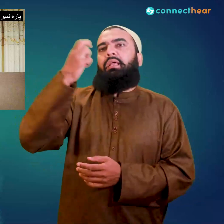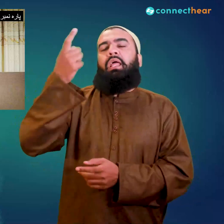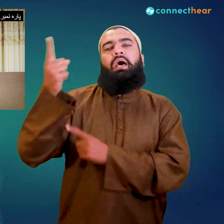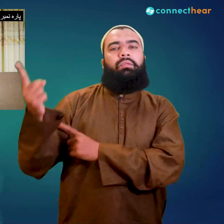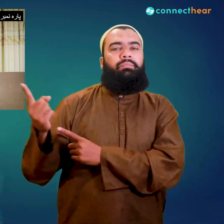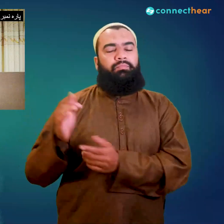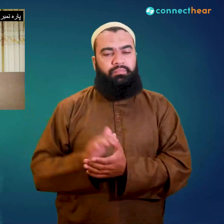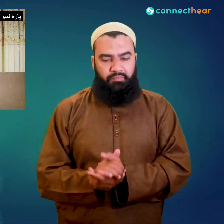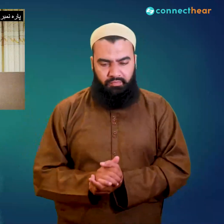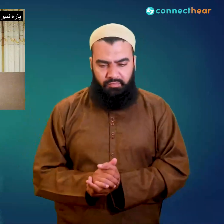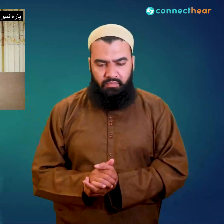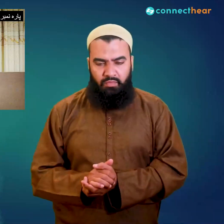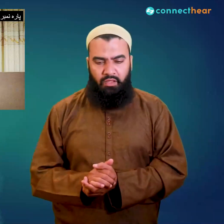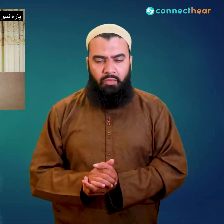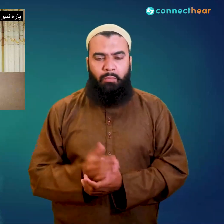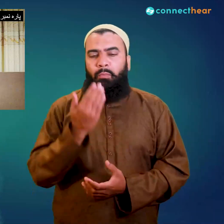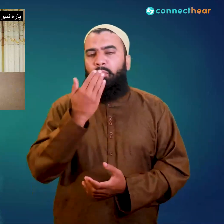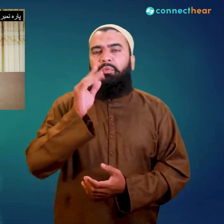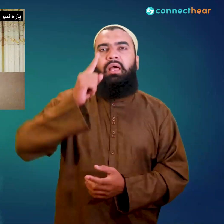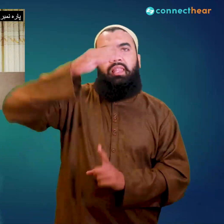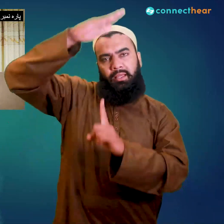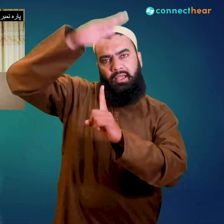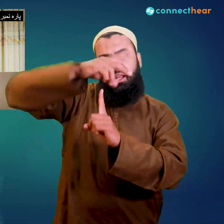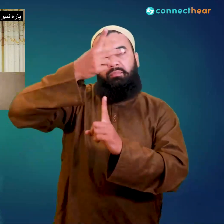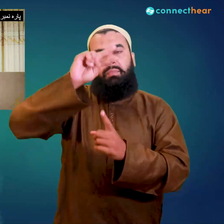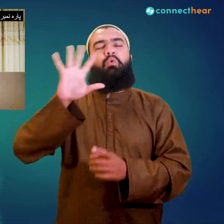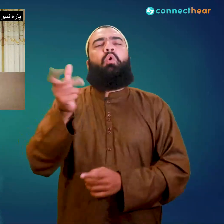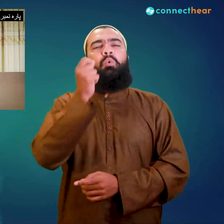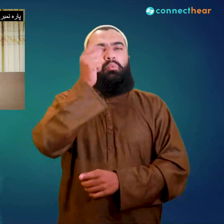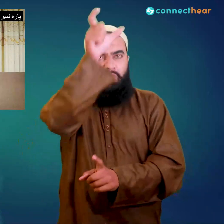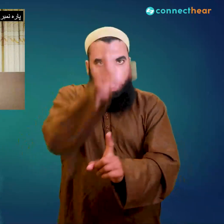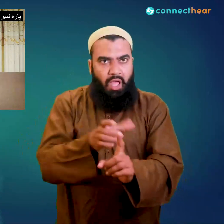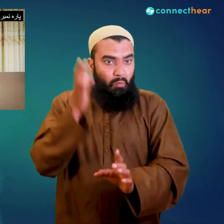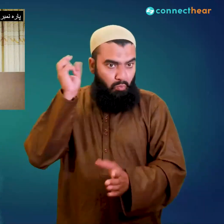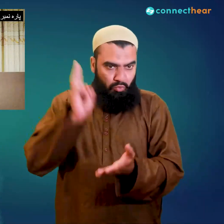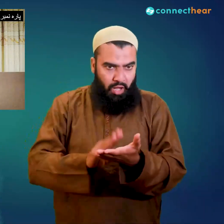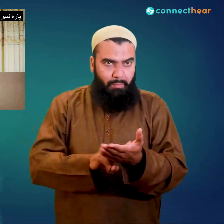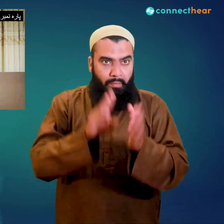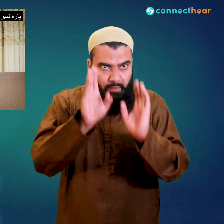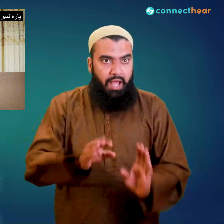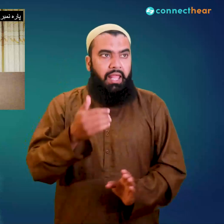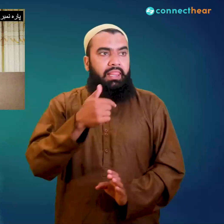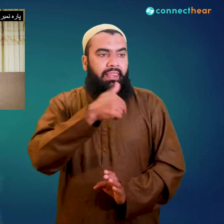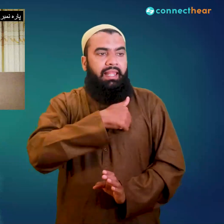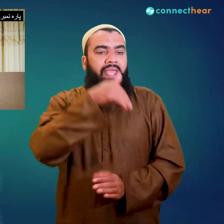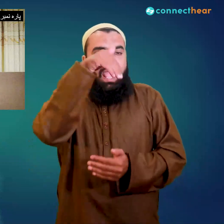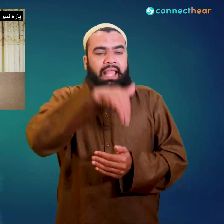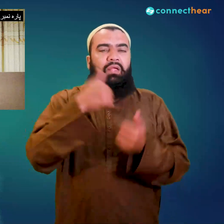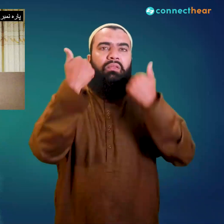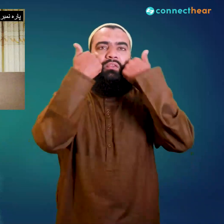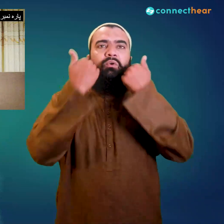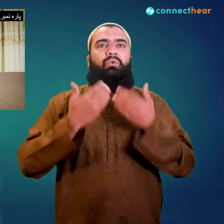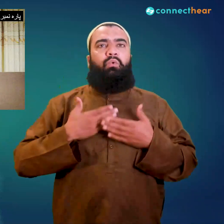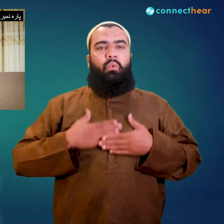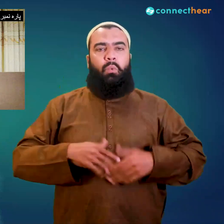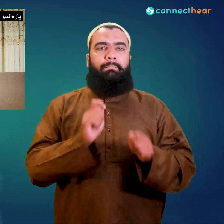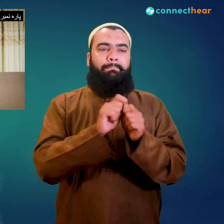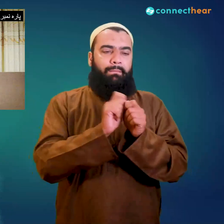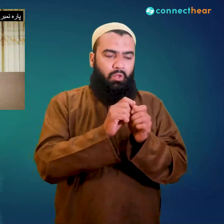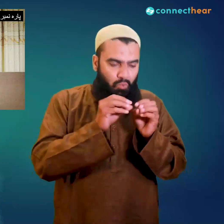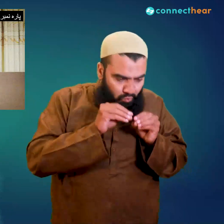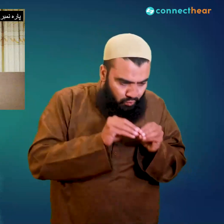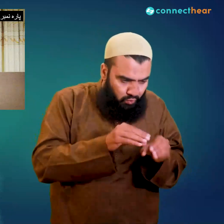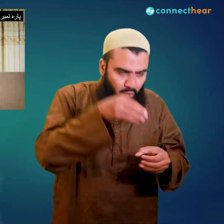اللہ، اللہ اپنے ذکر کے ذریعے سے، ایمان کے نور کے ذریعے سے اہل ایمان کے دل میں اطمینان پیدا فرما